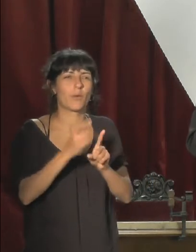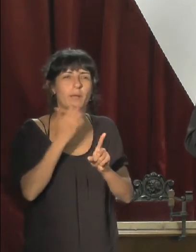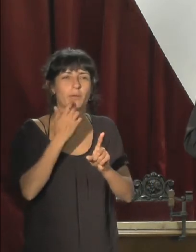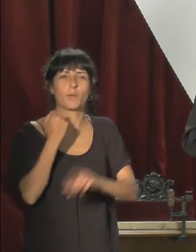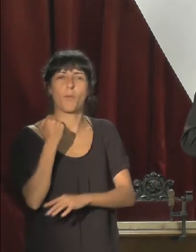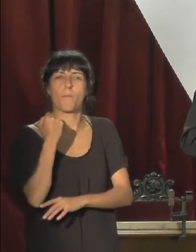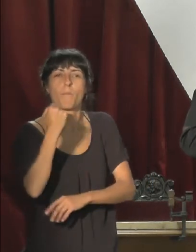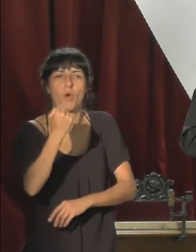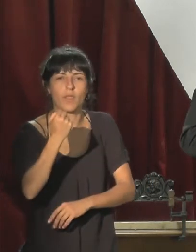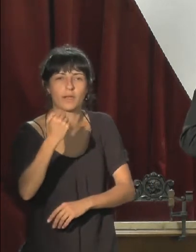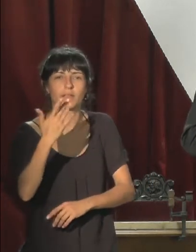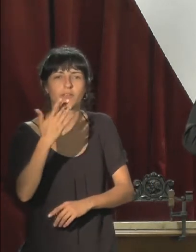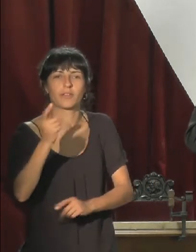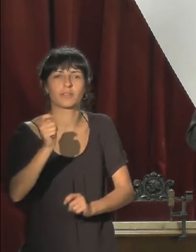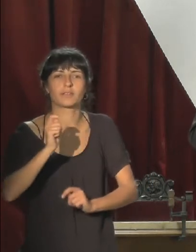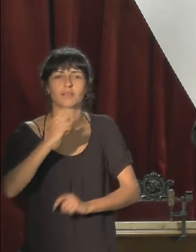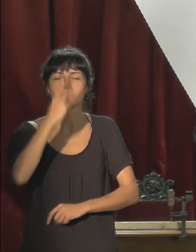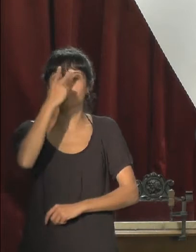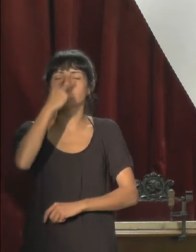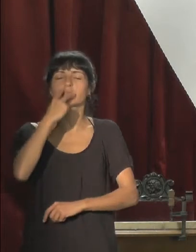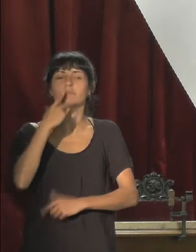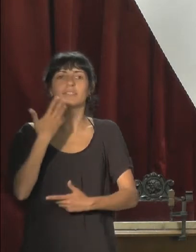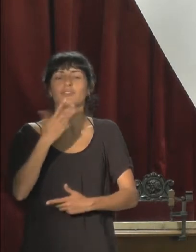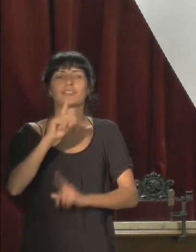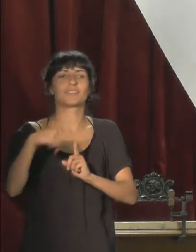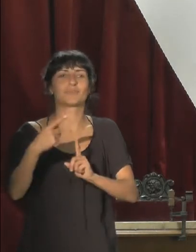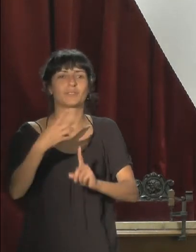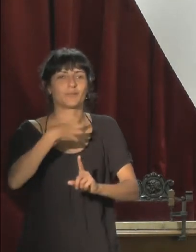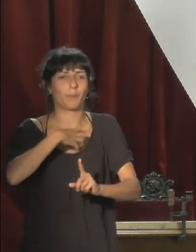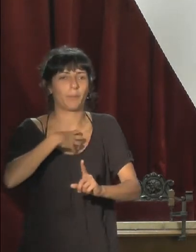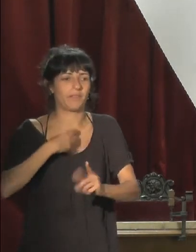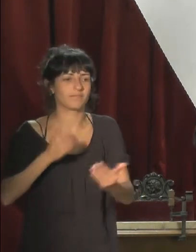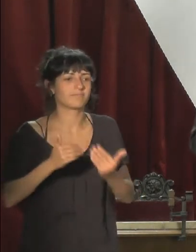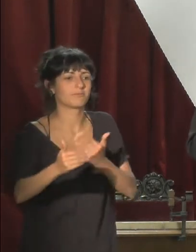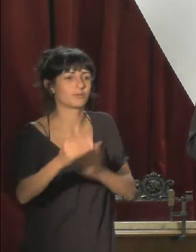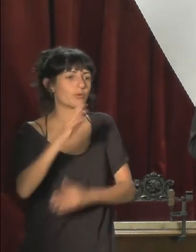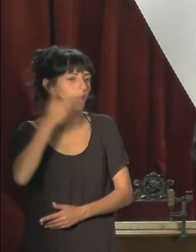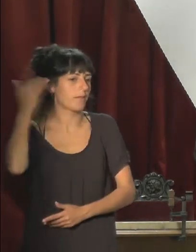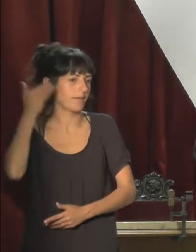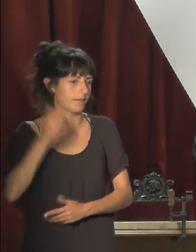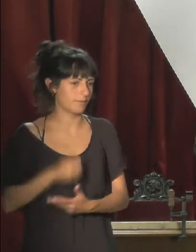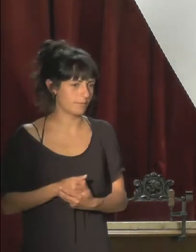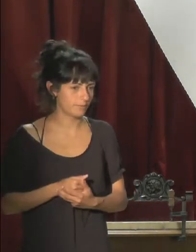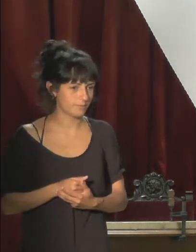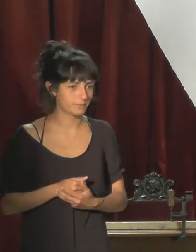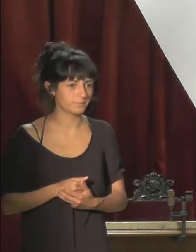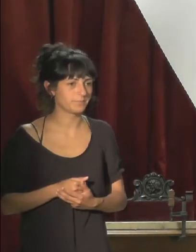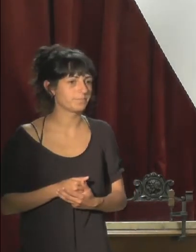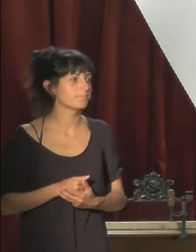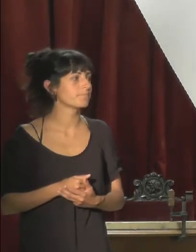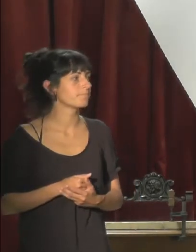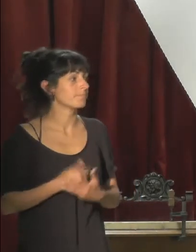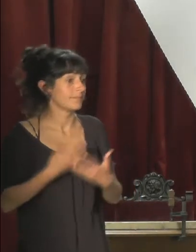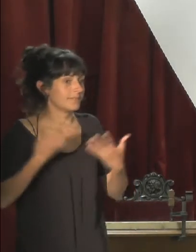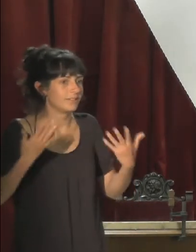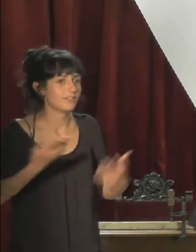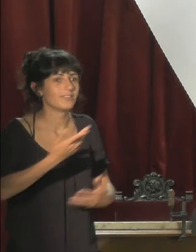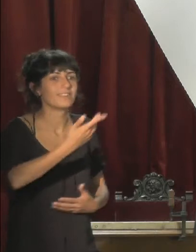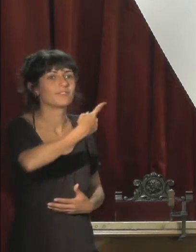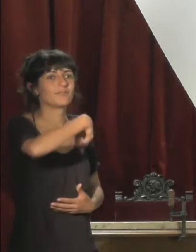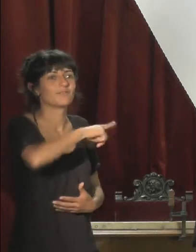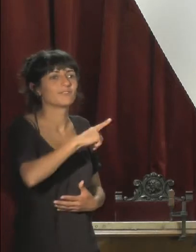nega un futuro digno. En definitiva, nós, en